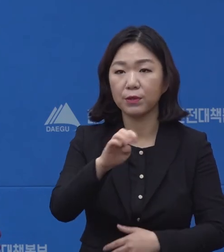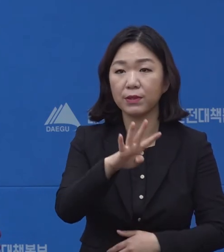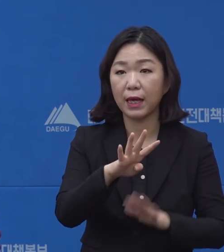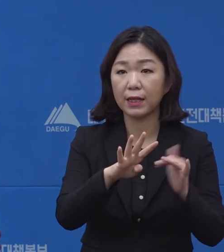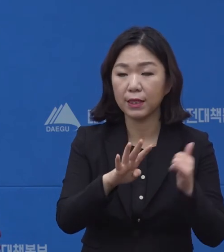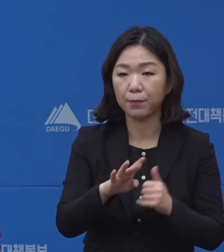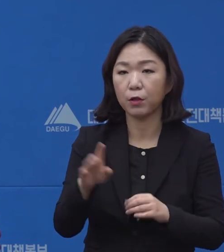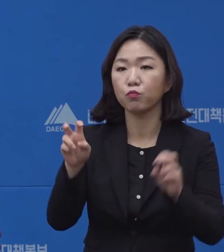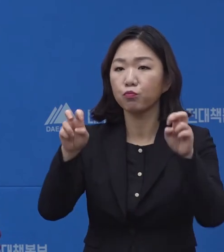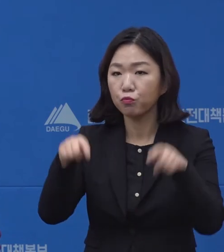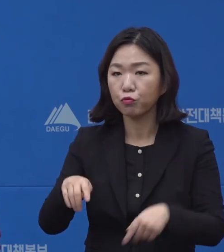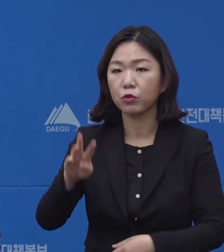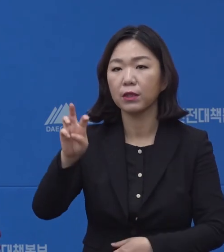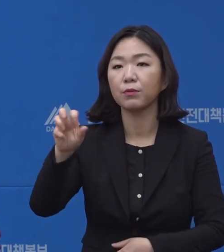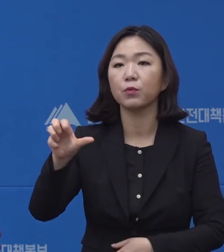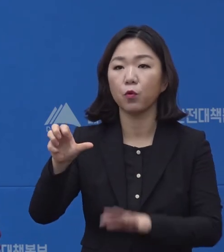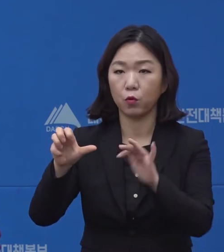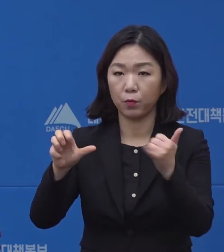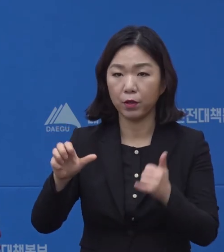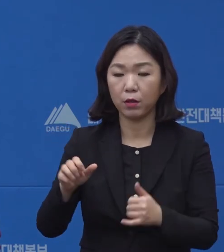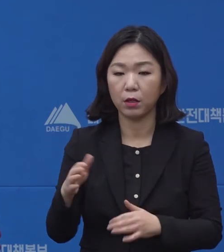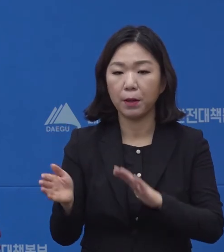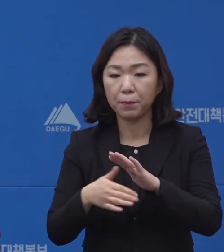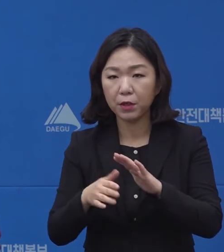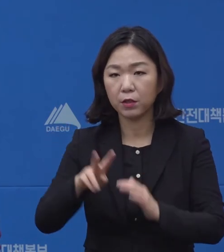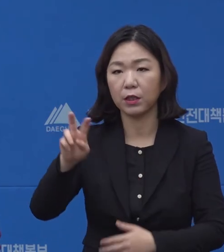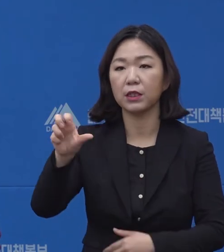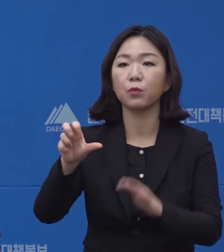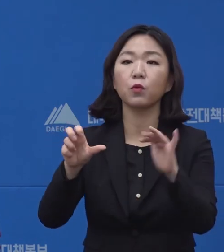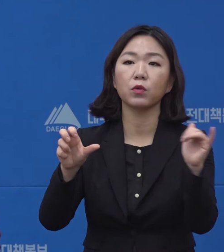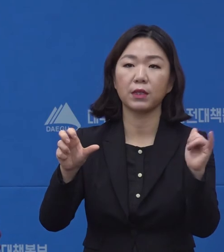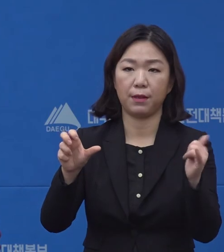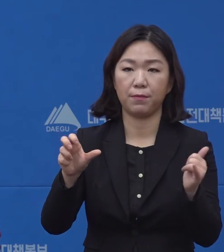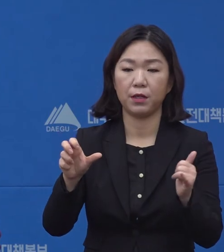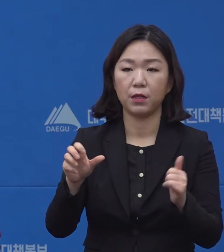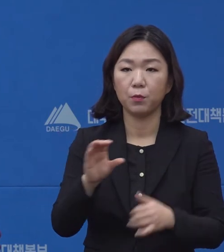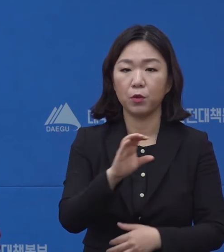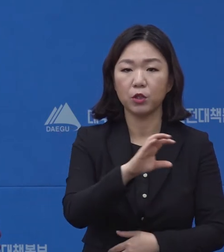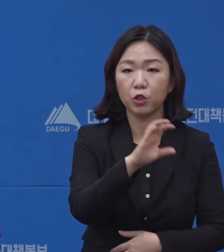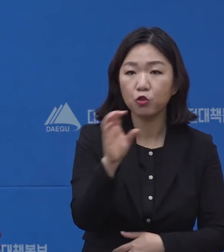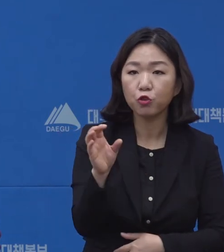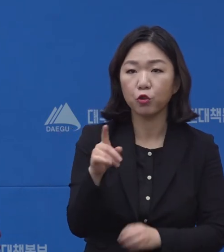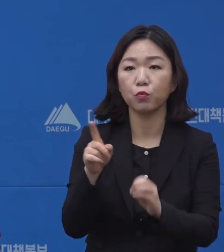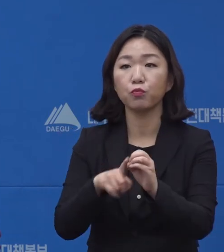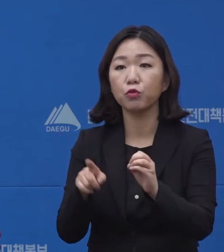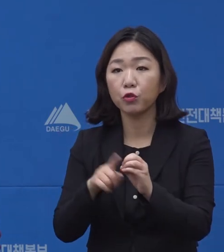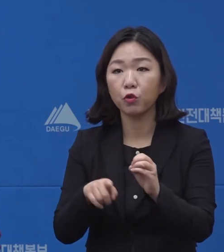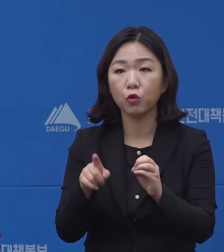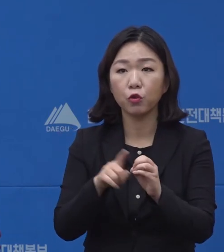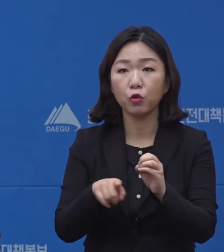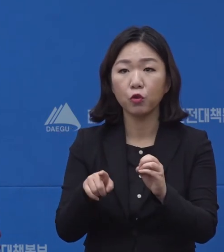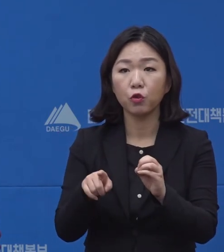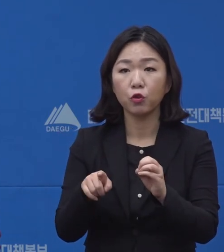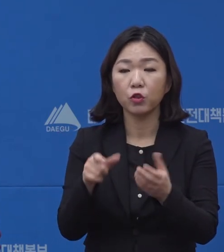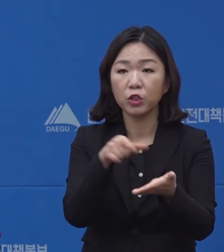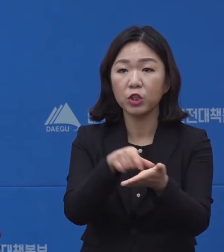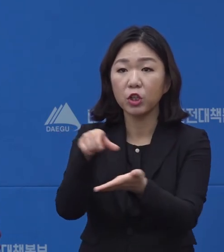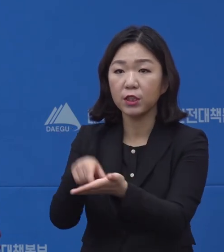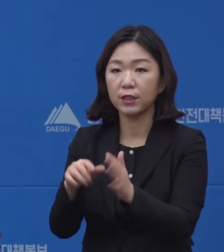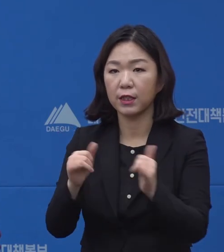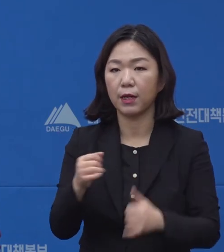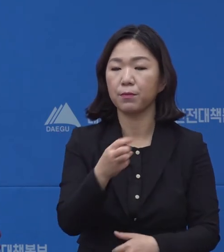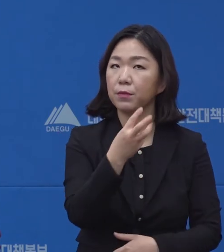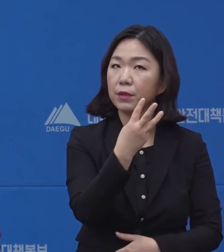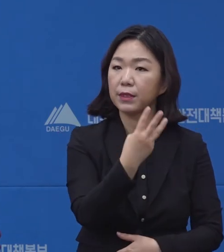무교 35명, 공란 25명이고 천주교와 불교라고 기재한 사람도 각각